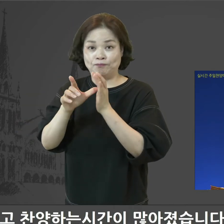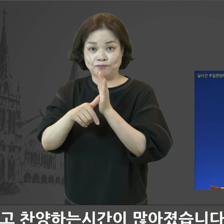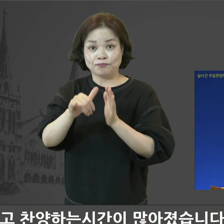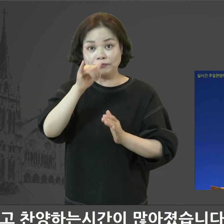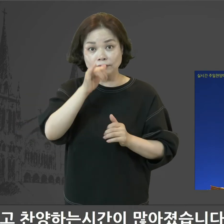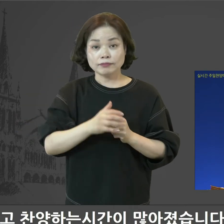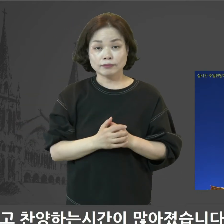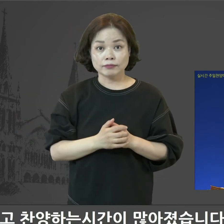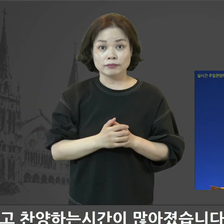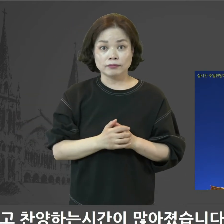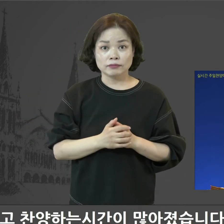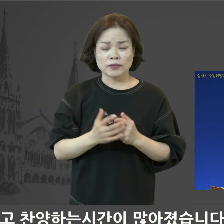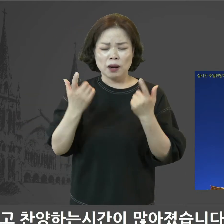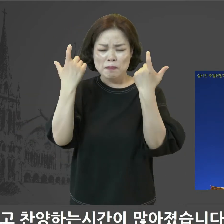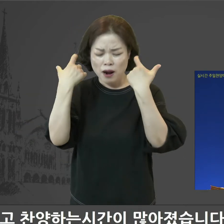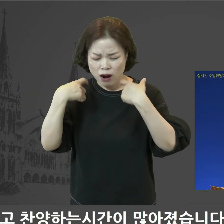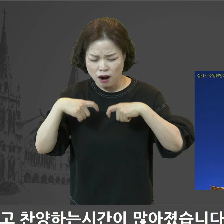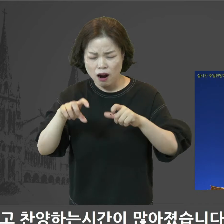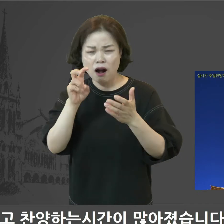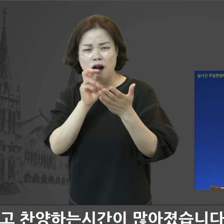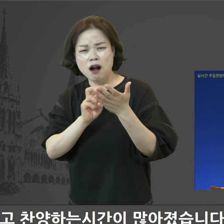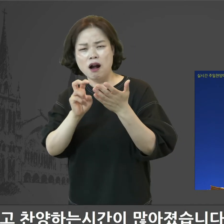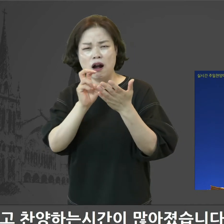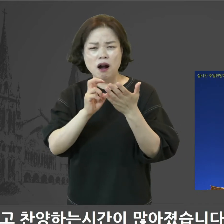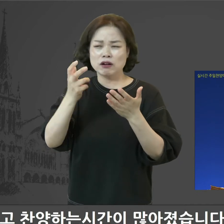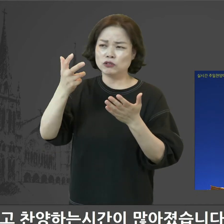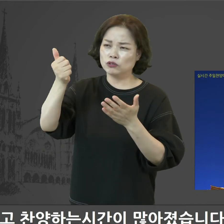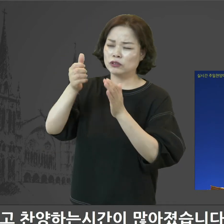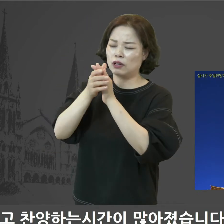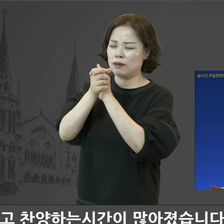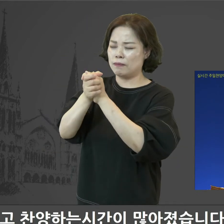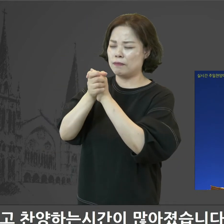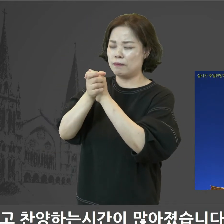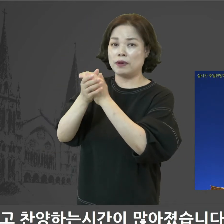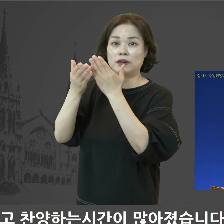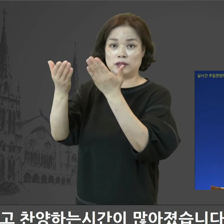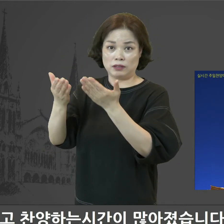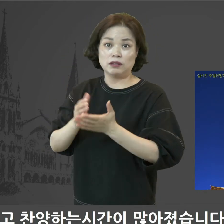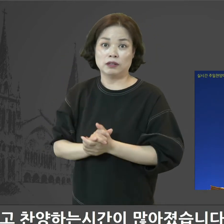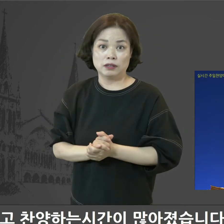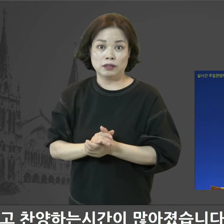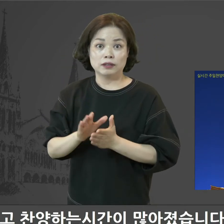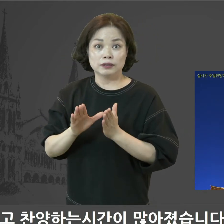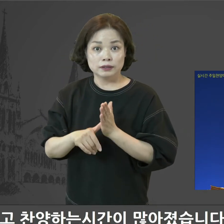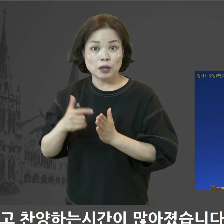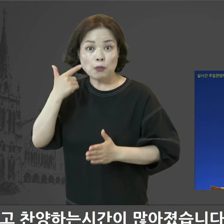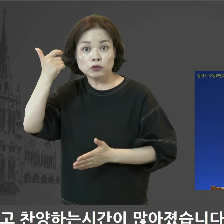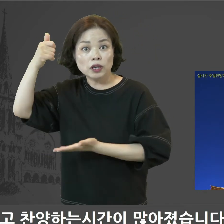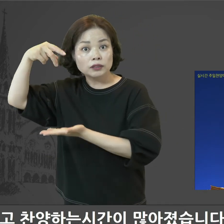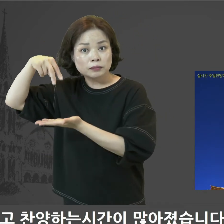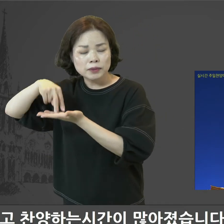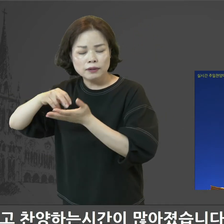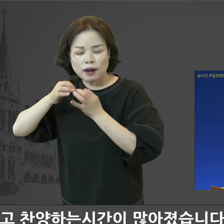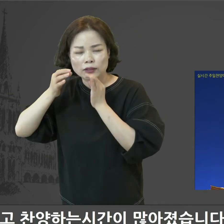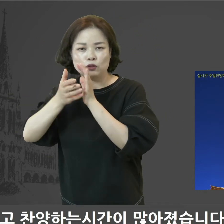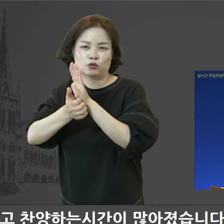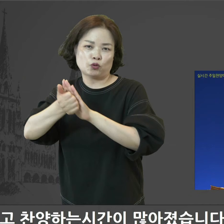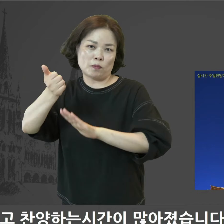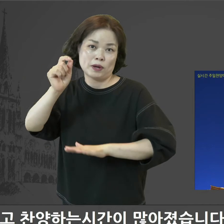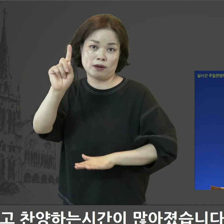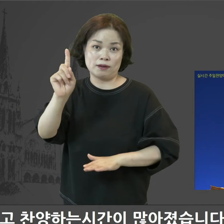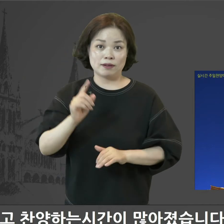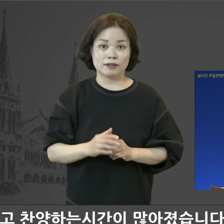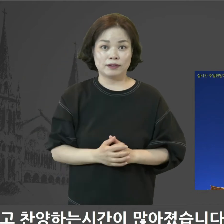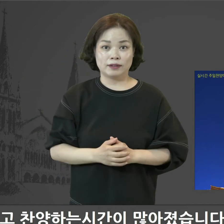생겼습니다. 밤새도록 찬양을 하면서 주님께 기도할 수 있었습니다. 그때 제가 간절한 소망이 하나